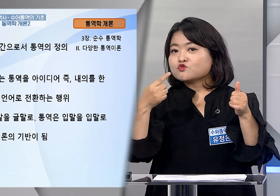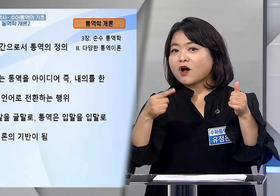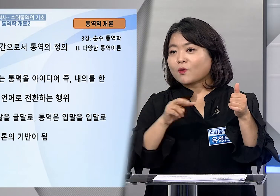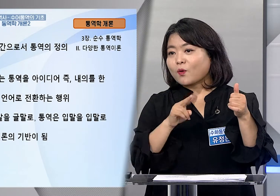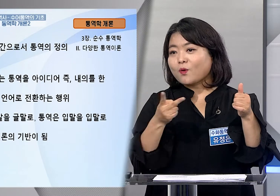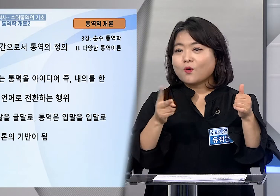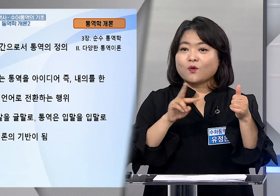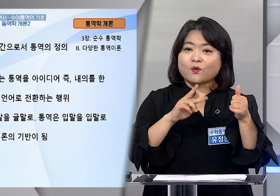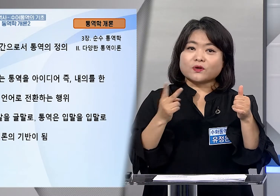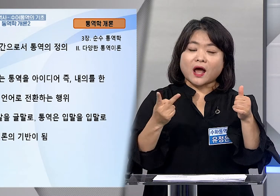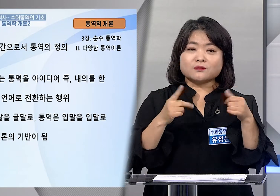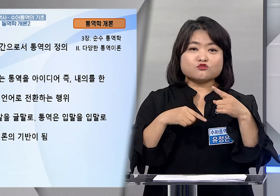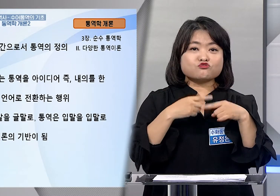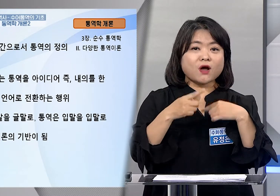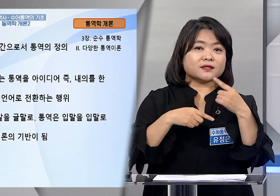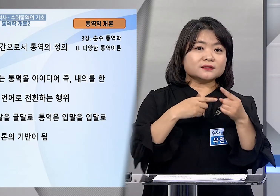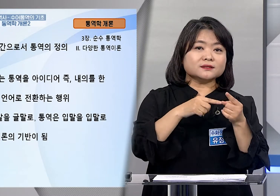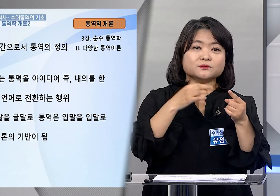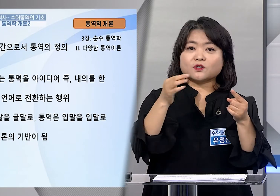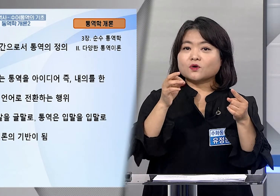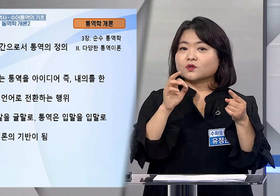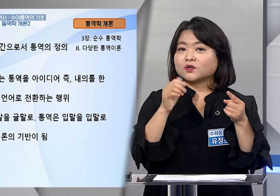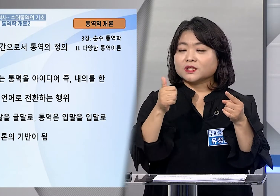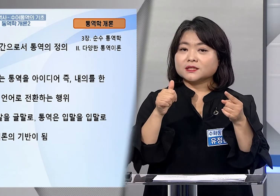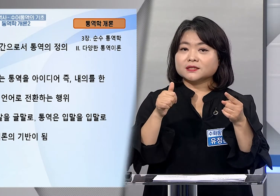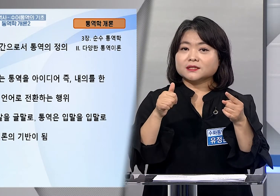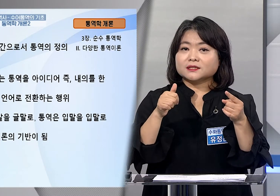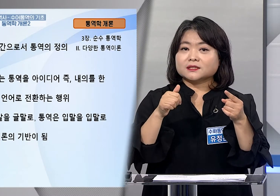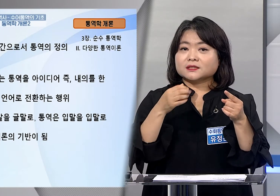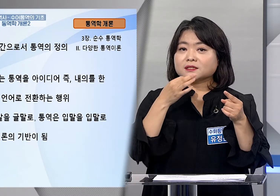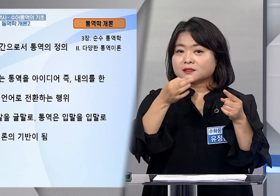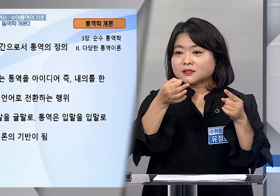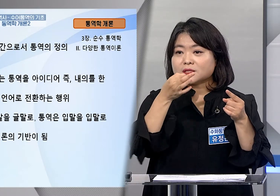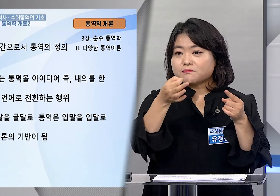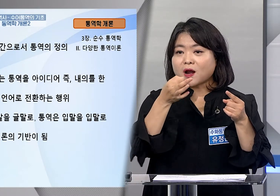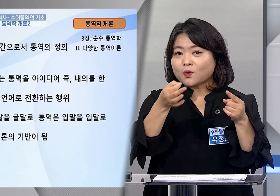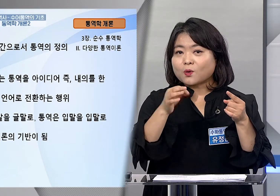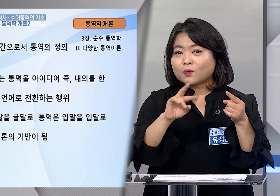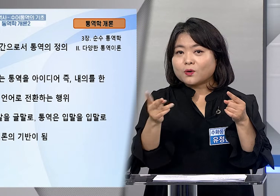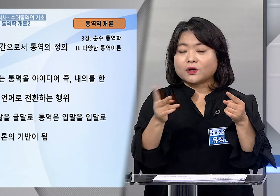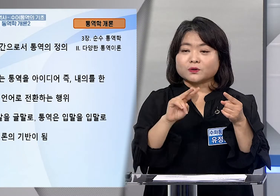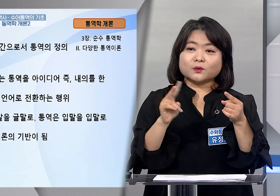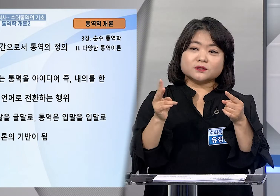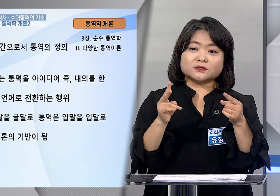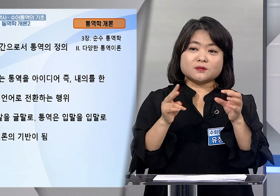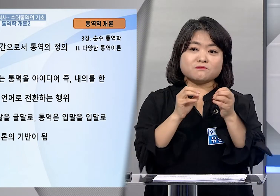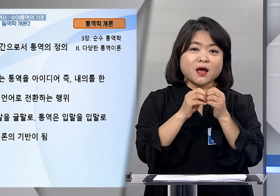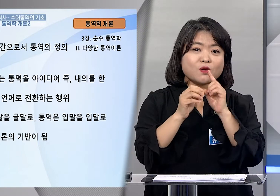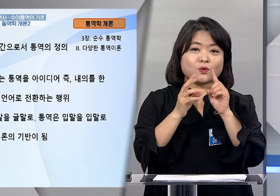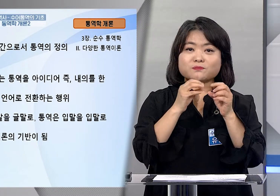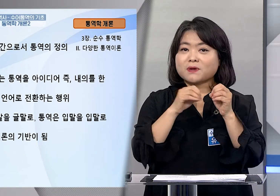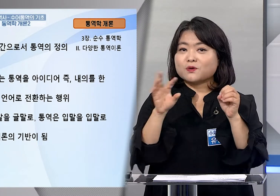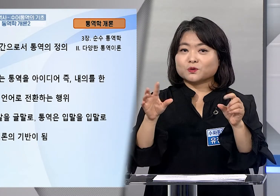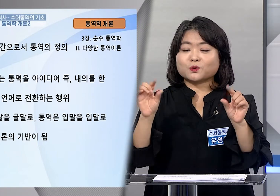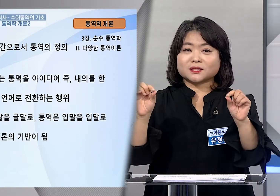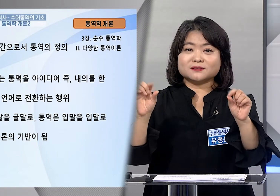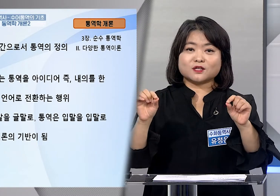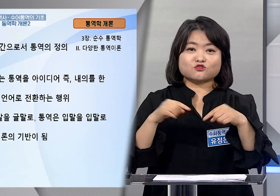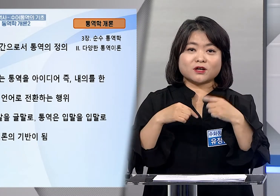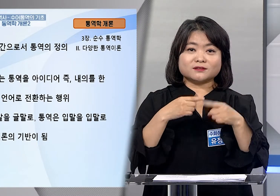수화로, 아니면 수화를 음성 언어인 임말로. 여기는 임말로, 임말로 똑같은데 수화는